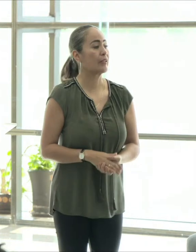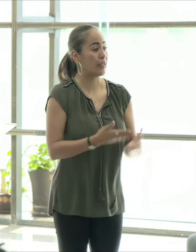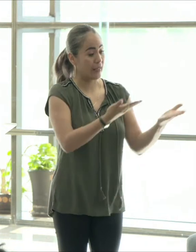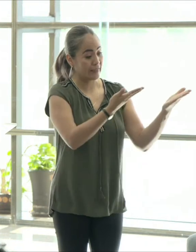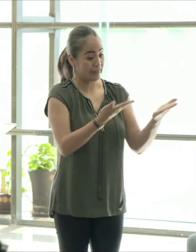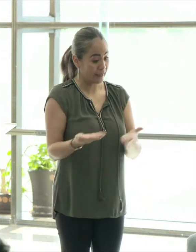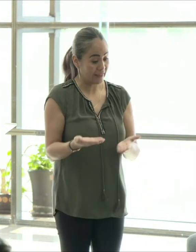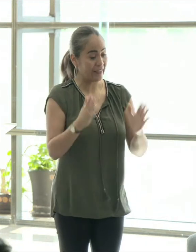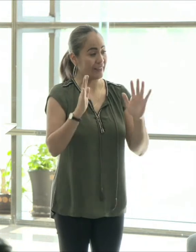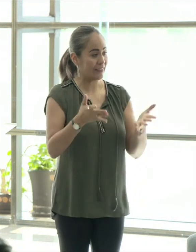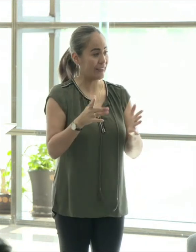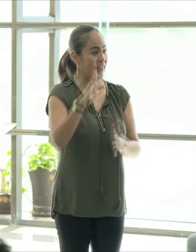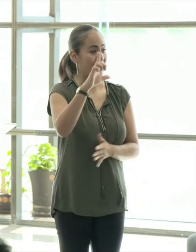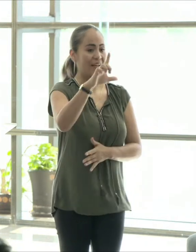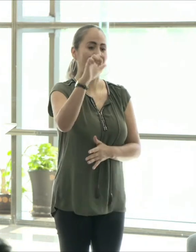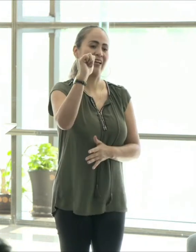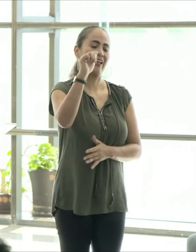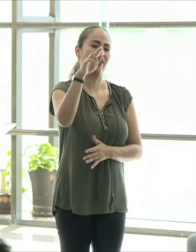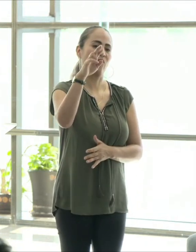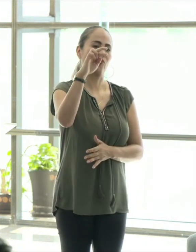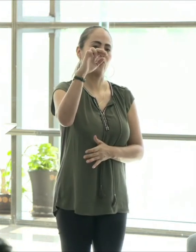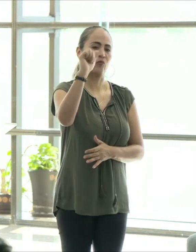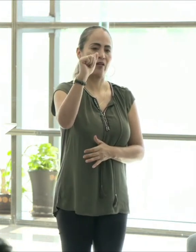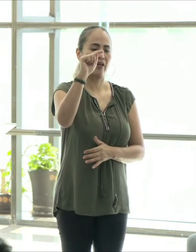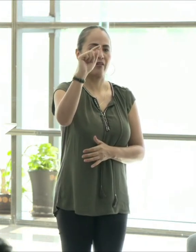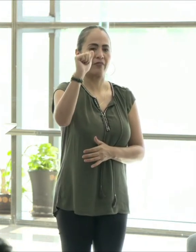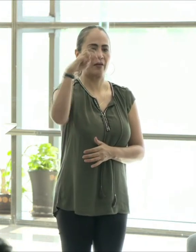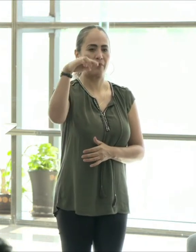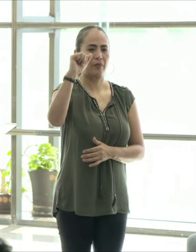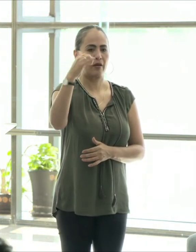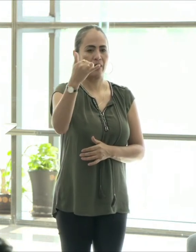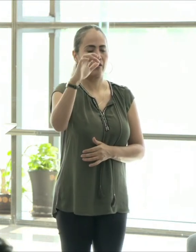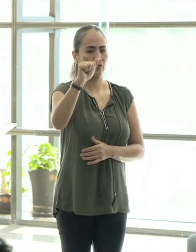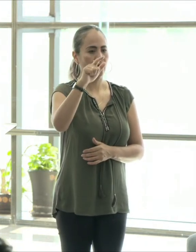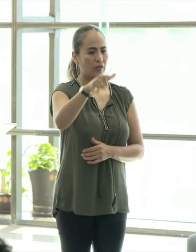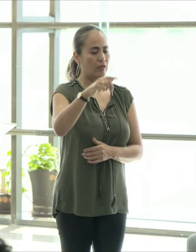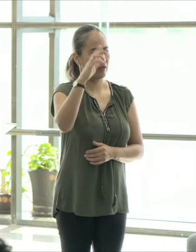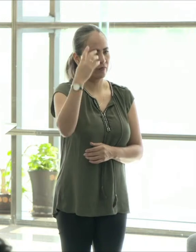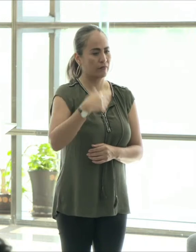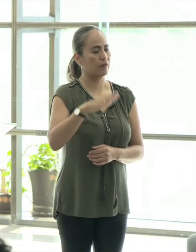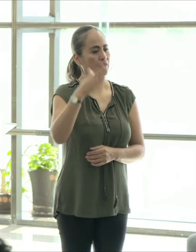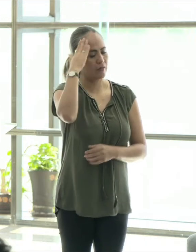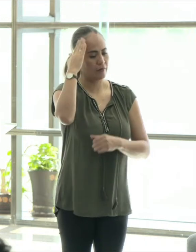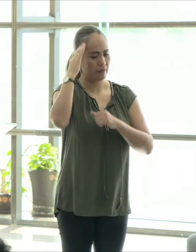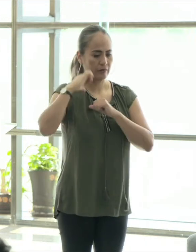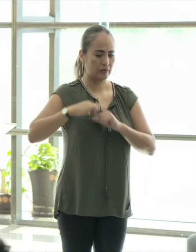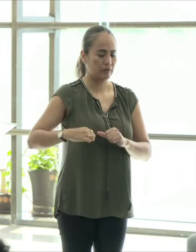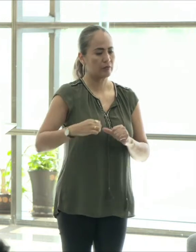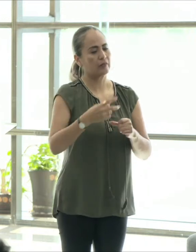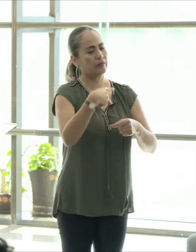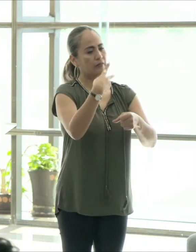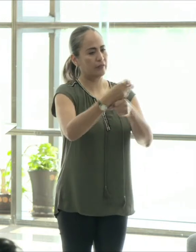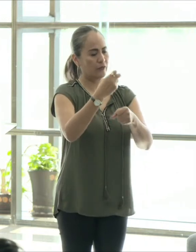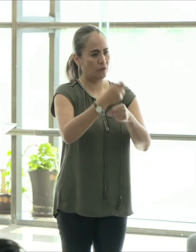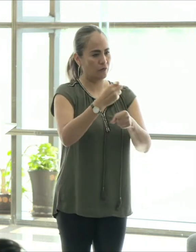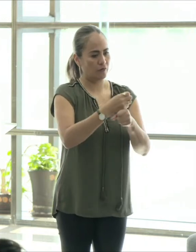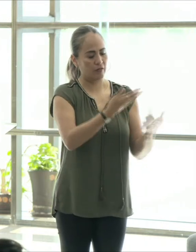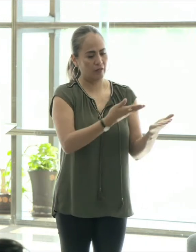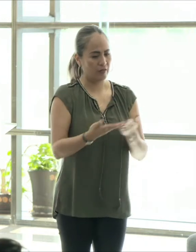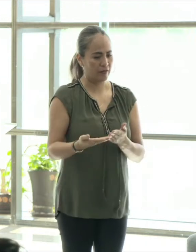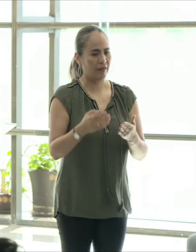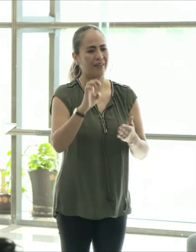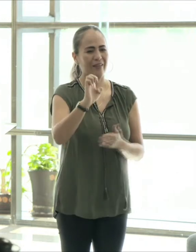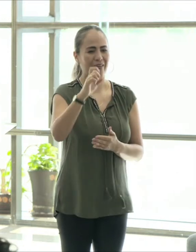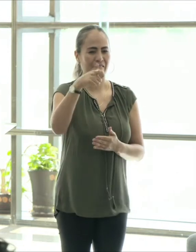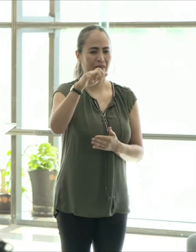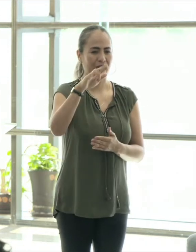nosotros Laura Tamayo ella es vicepresidenta equidad del Consejo coordinador empresarial un gusto que tenerte aquí también con nosotros